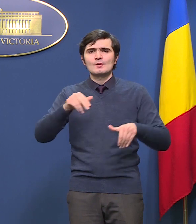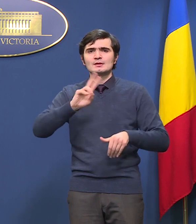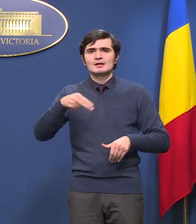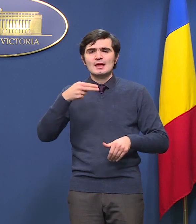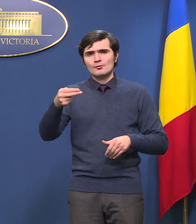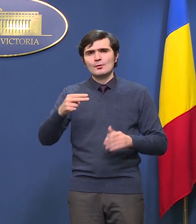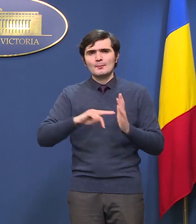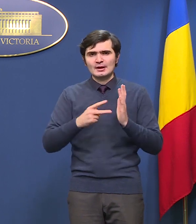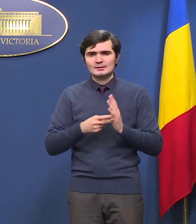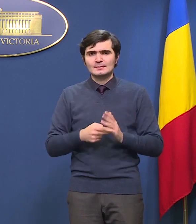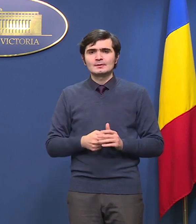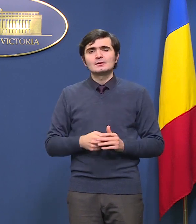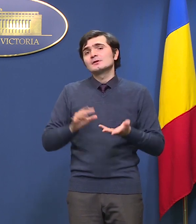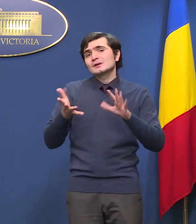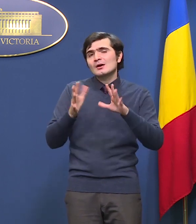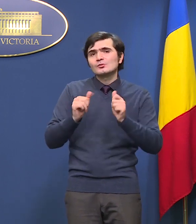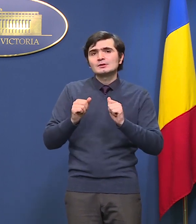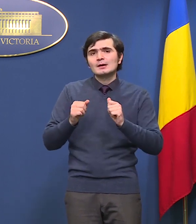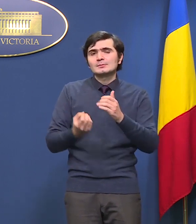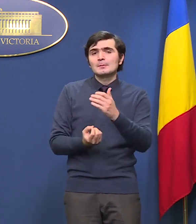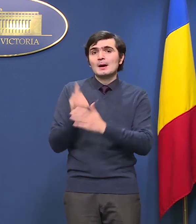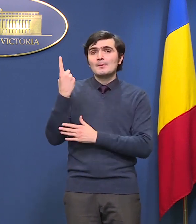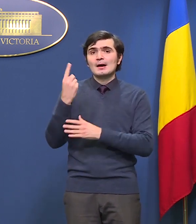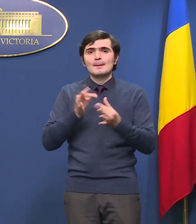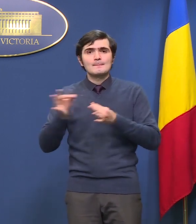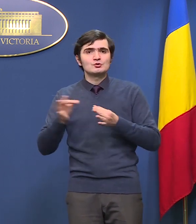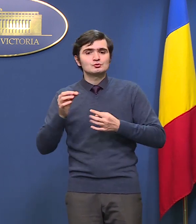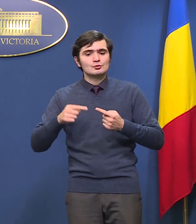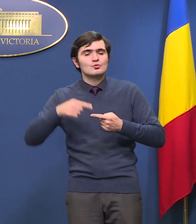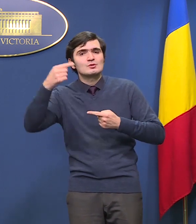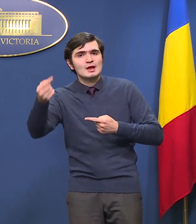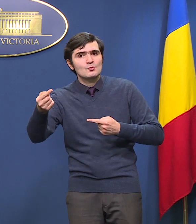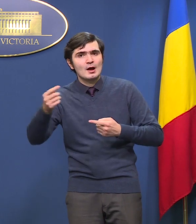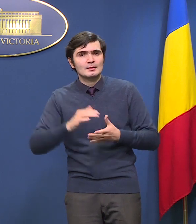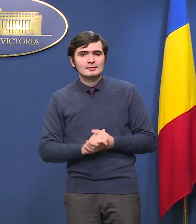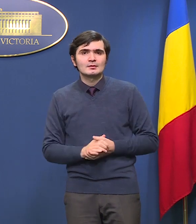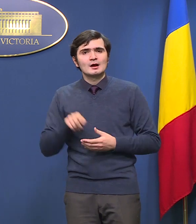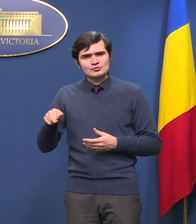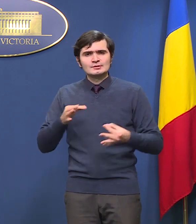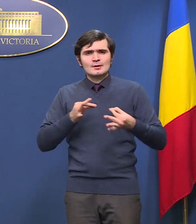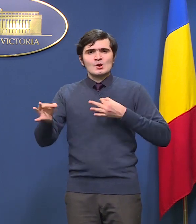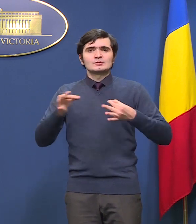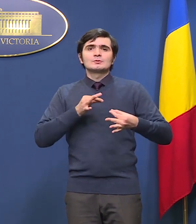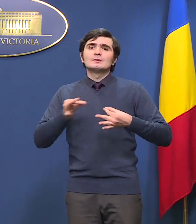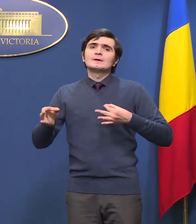euro. De asemenea, este posibil să apară măsuri ulterioare care să